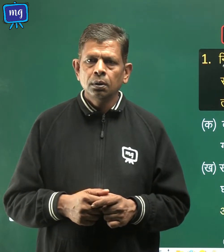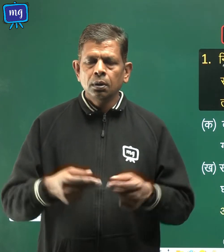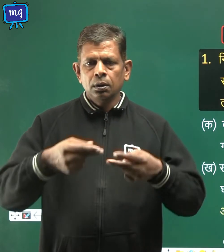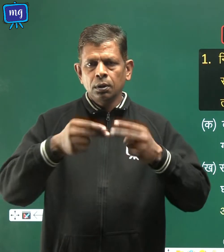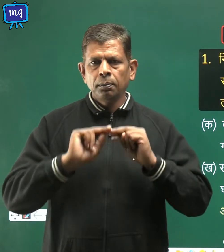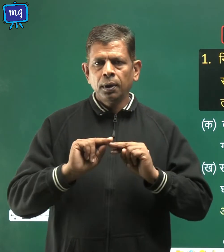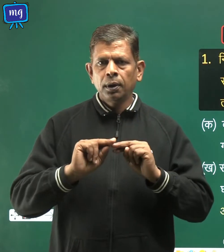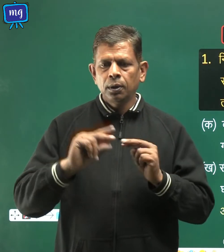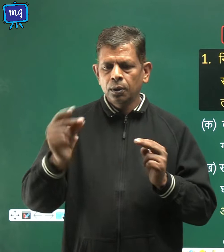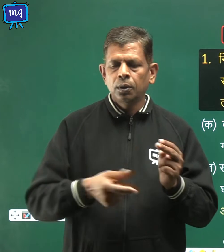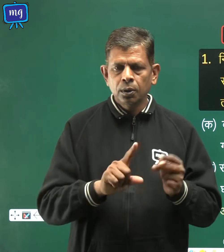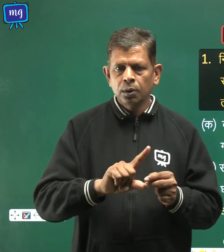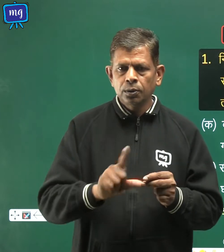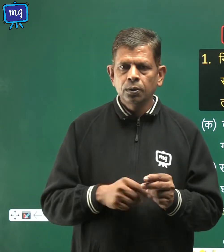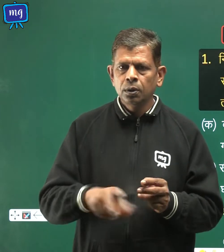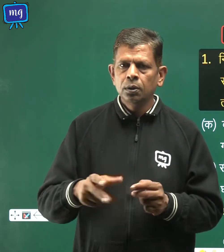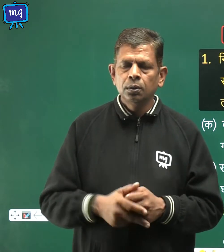निम्नलिखित गतियों का